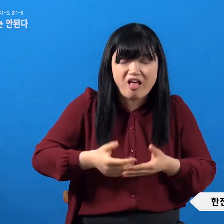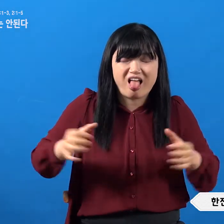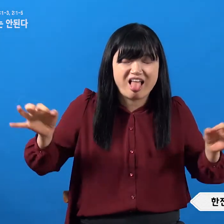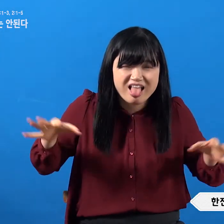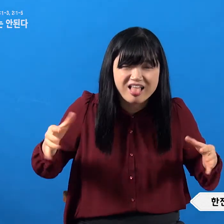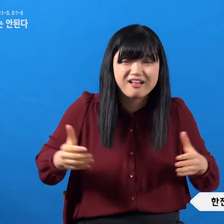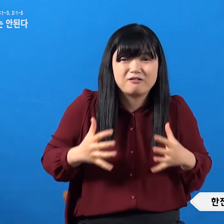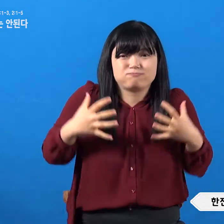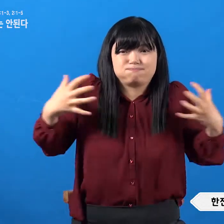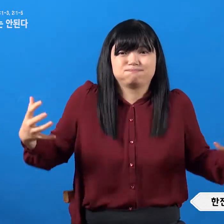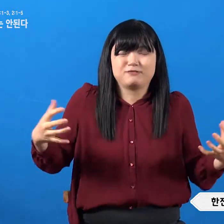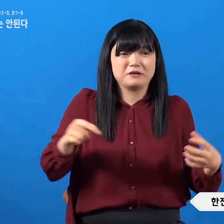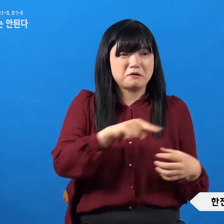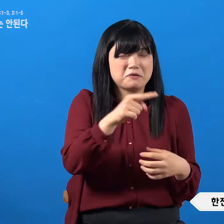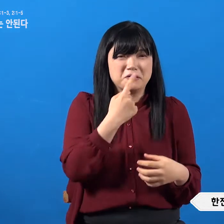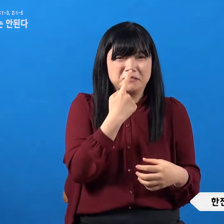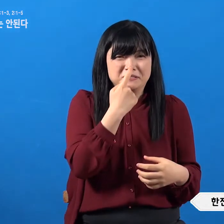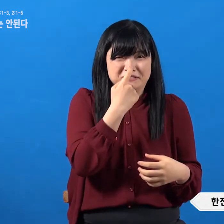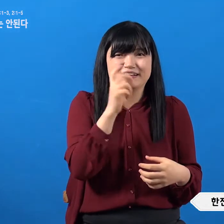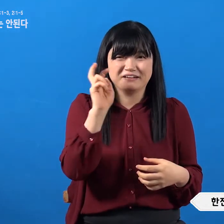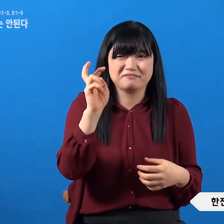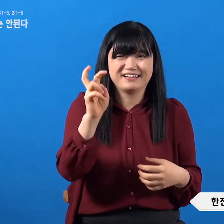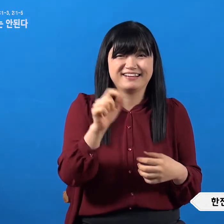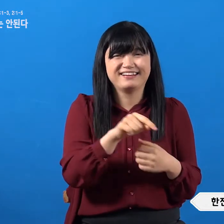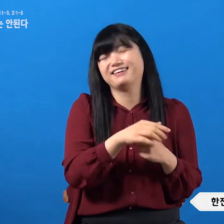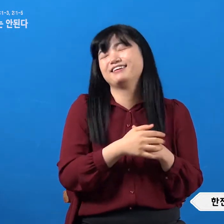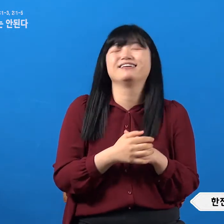불어나지 않습니까? 지금 뜨끔하는 사람들 있을 겁니다.